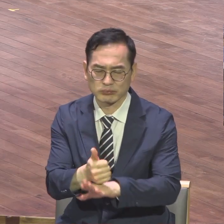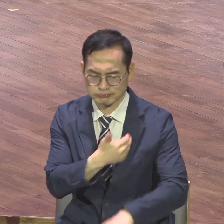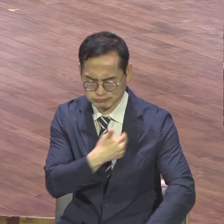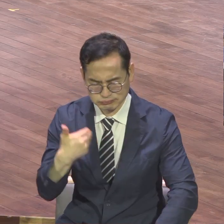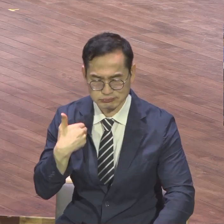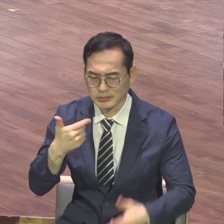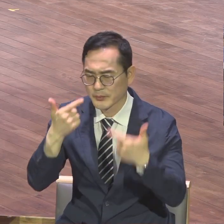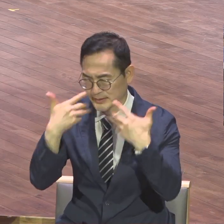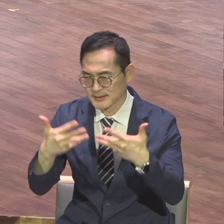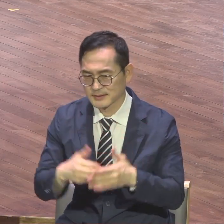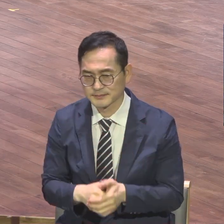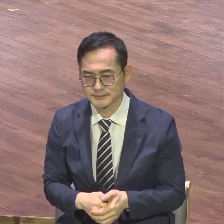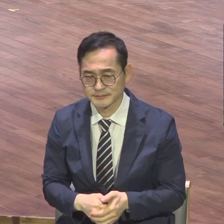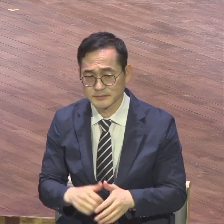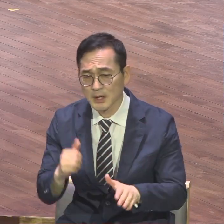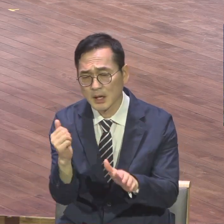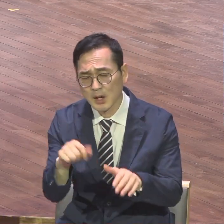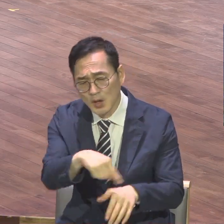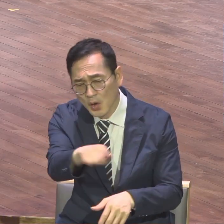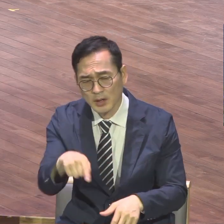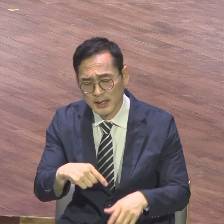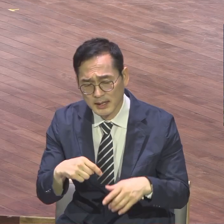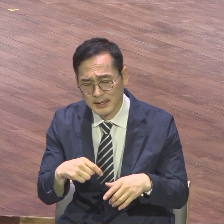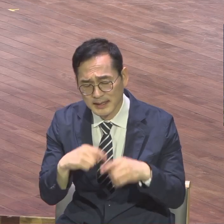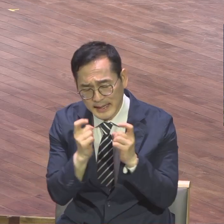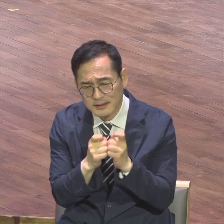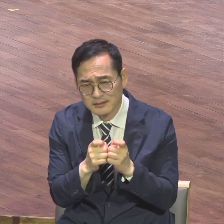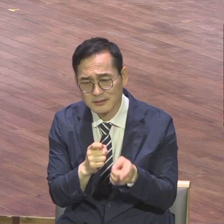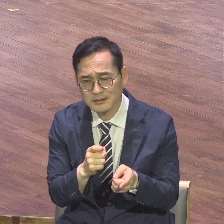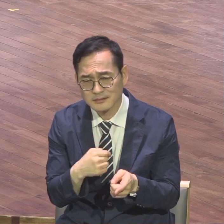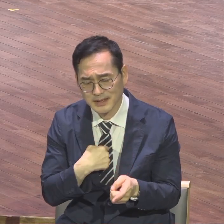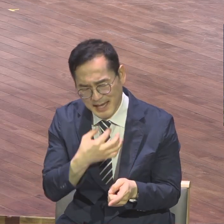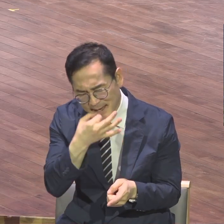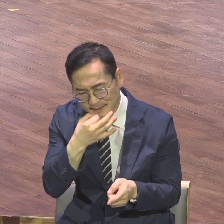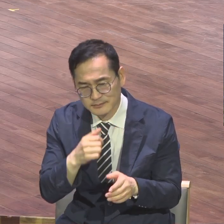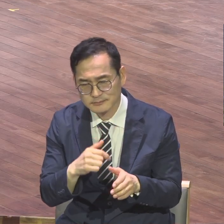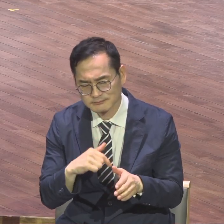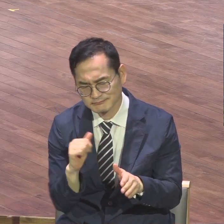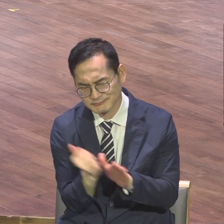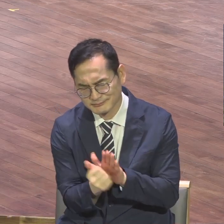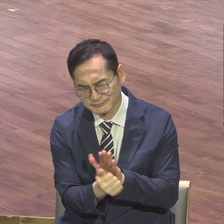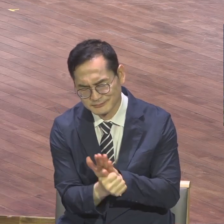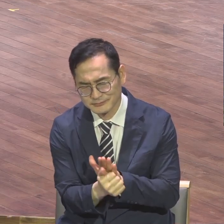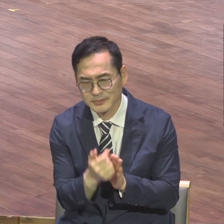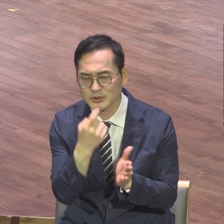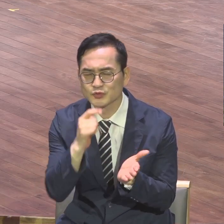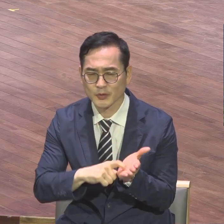지금 왜 힘이 없습니까? 왜 실패합니까? 왜 막연합니까? 드론이 파워가 없어서 그래.